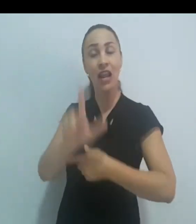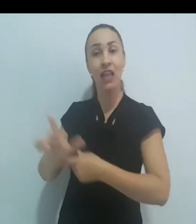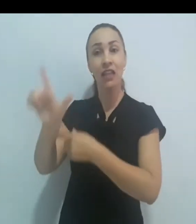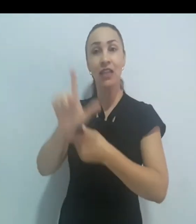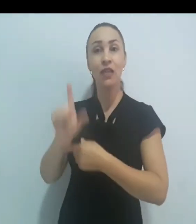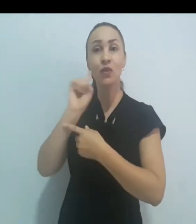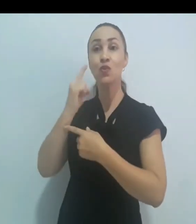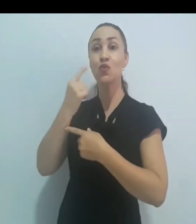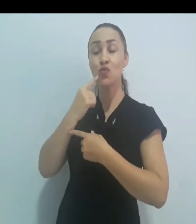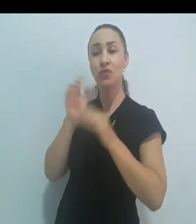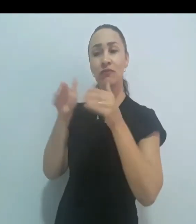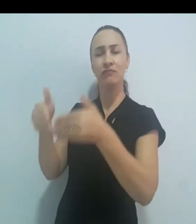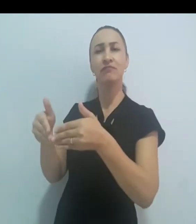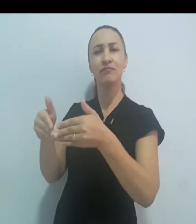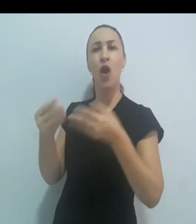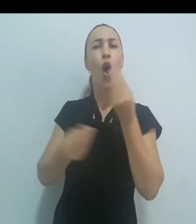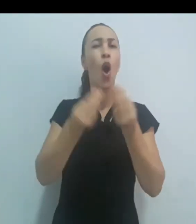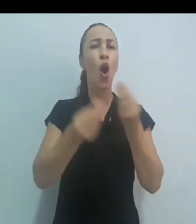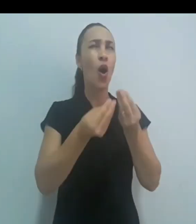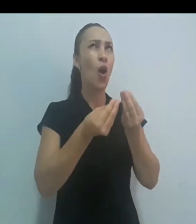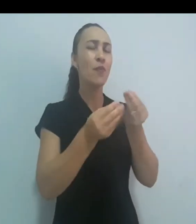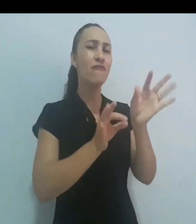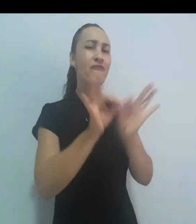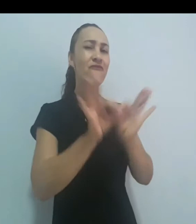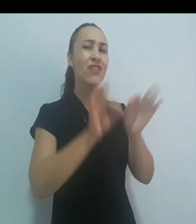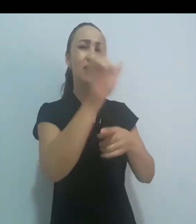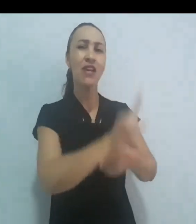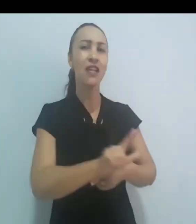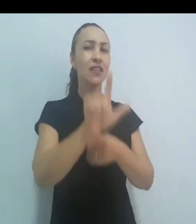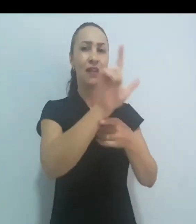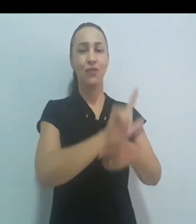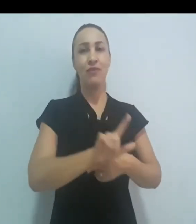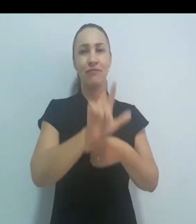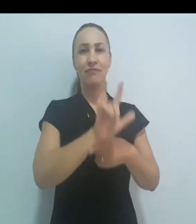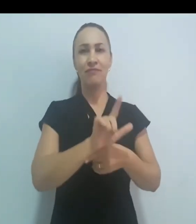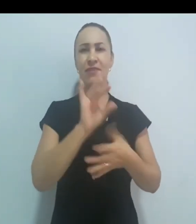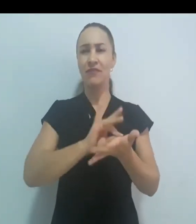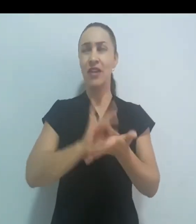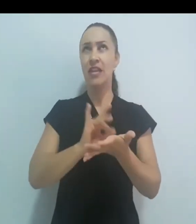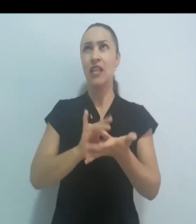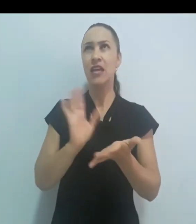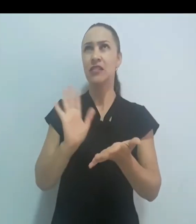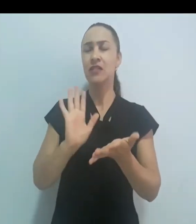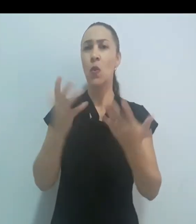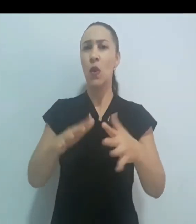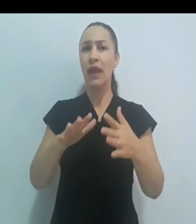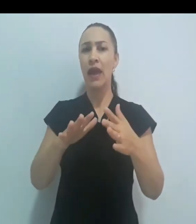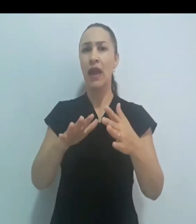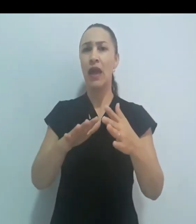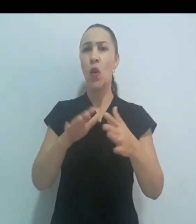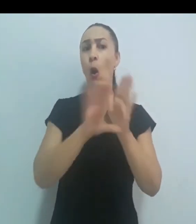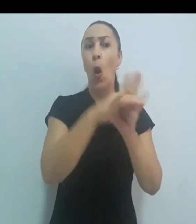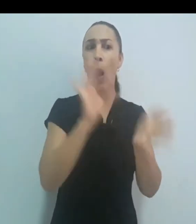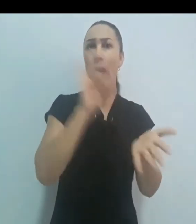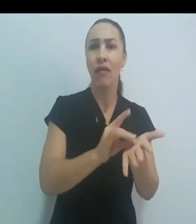surda, vale a pena pensar um pouco sobre o fazer literário, né? O que é a literatura, sem tentar chegar numa